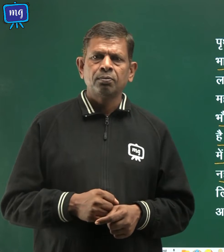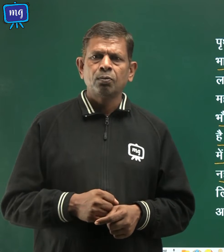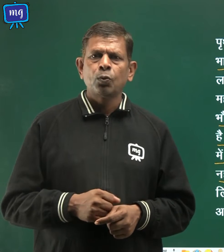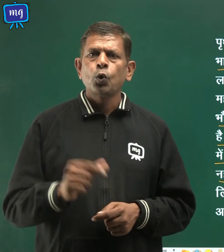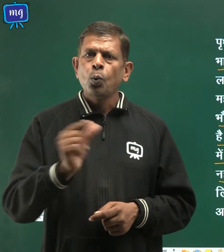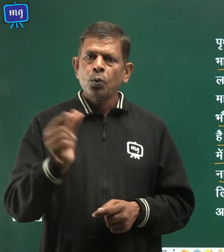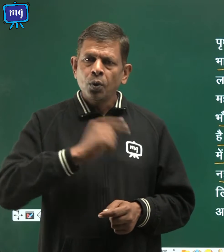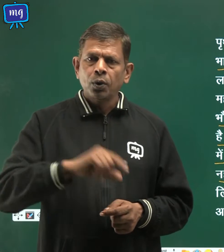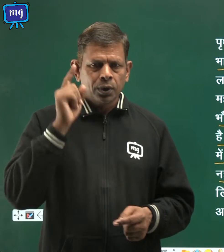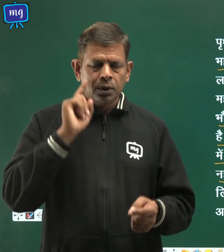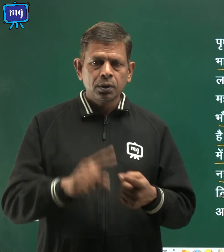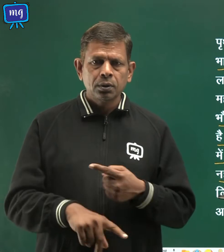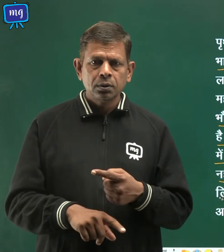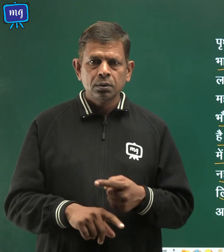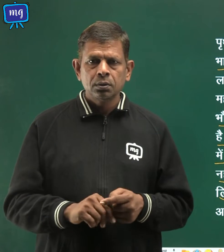उपयोग के लिए